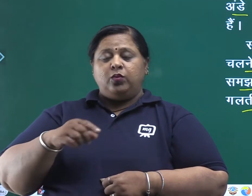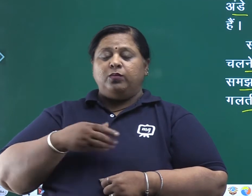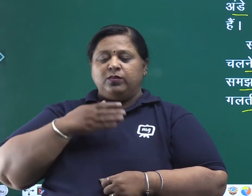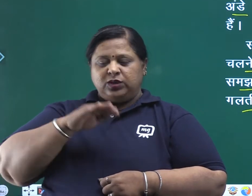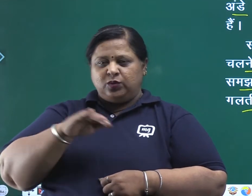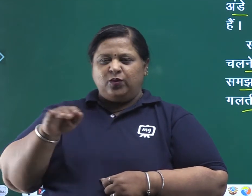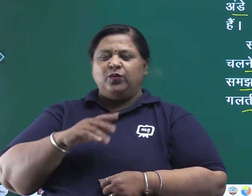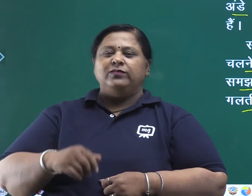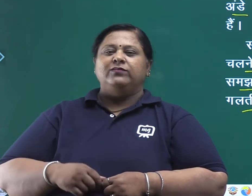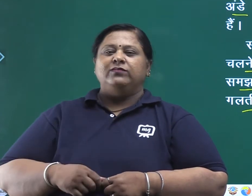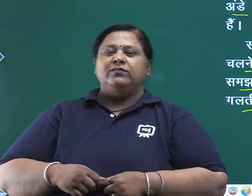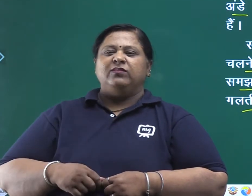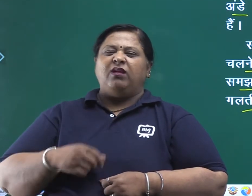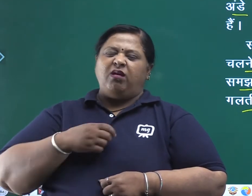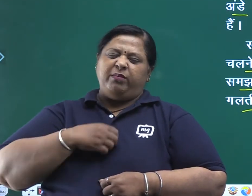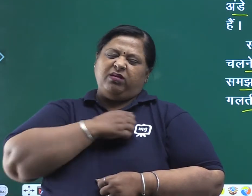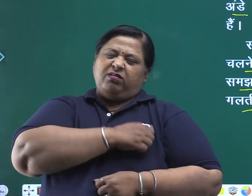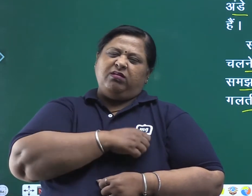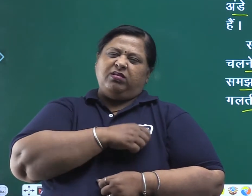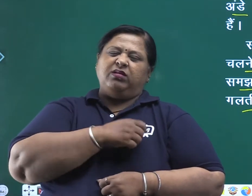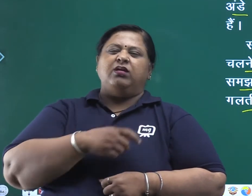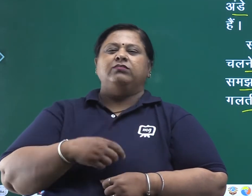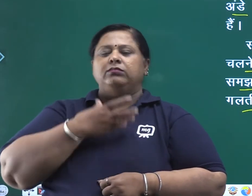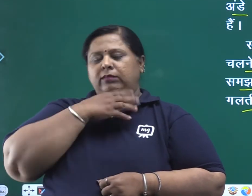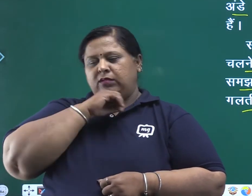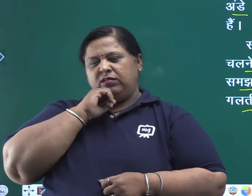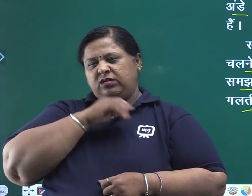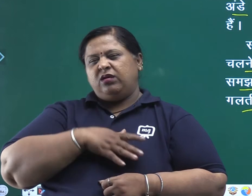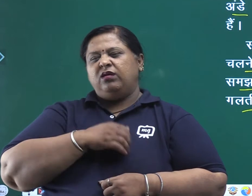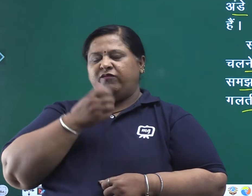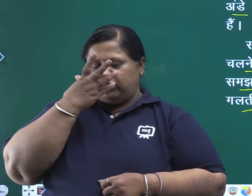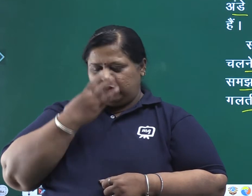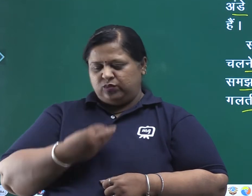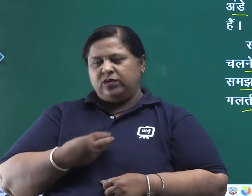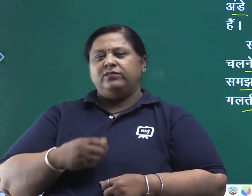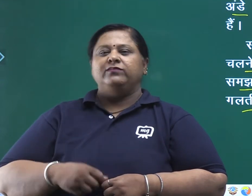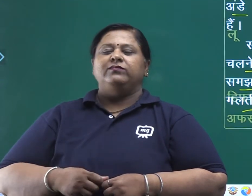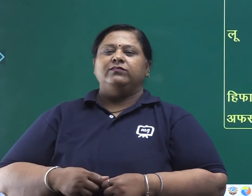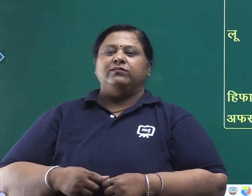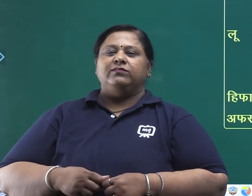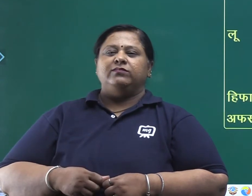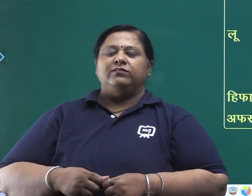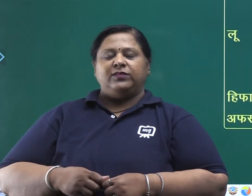को अपनी गलती का अफसोस हुआ। आगे बढ़ते हैं।